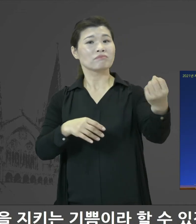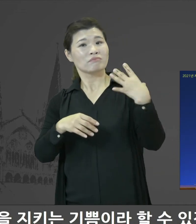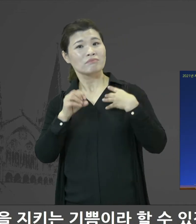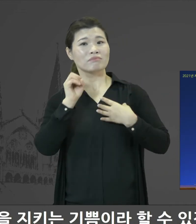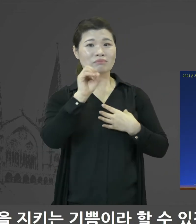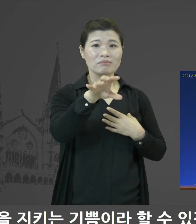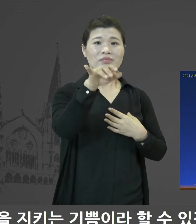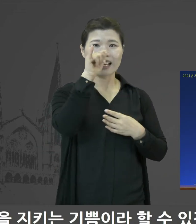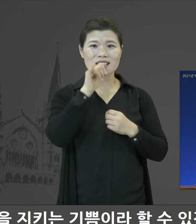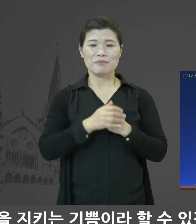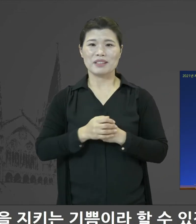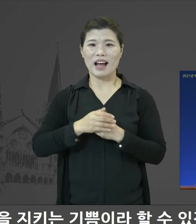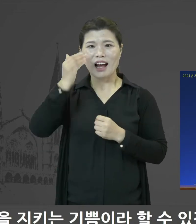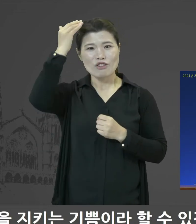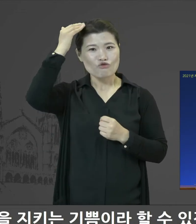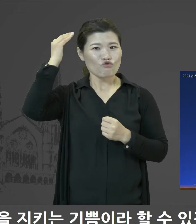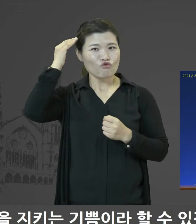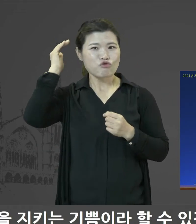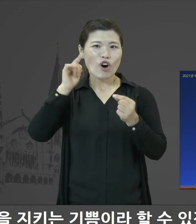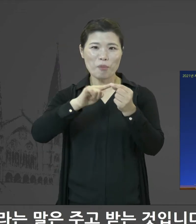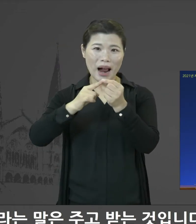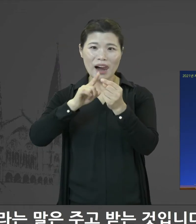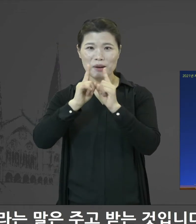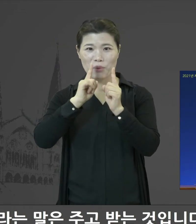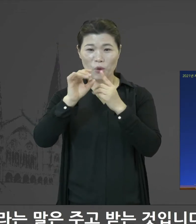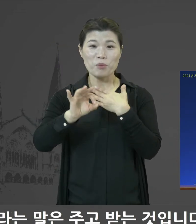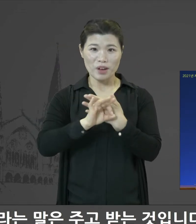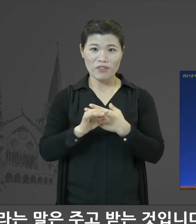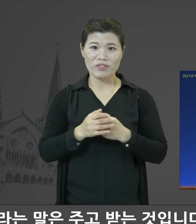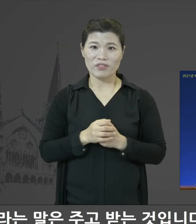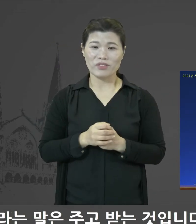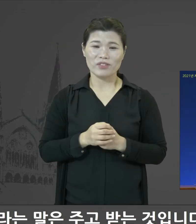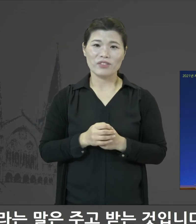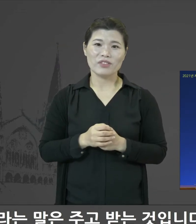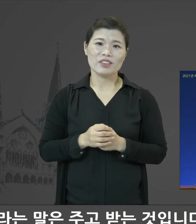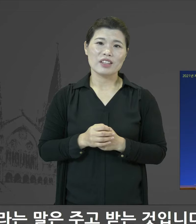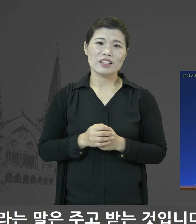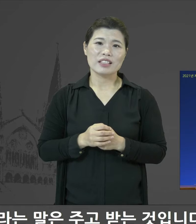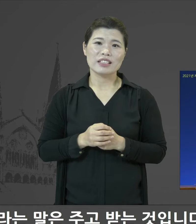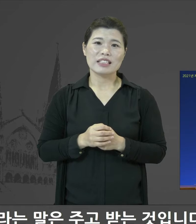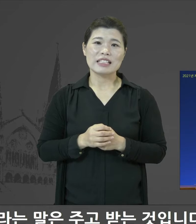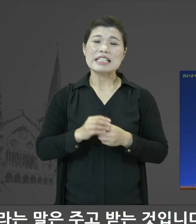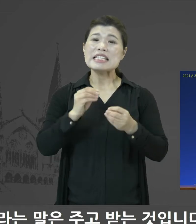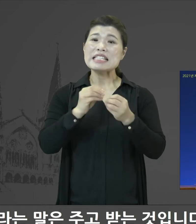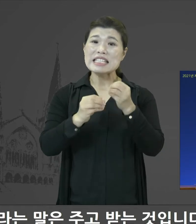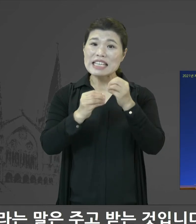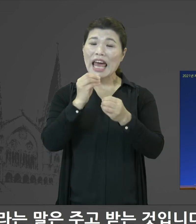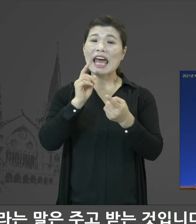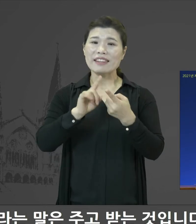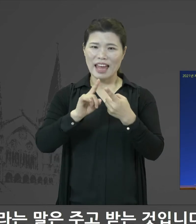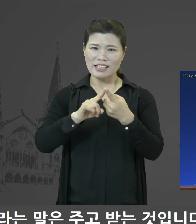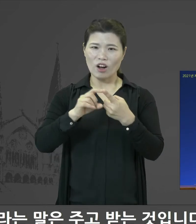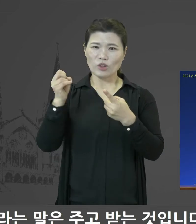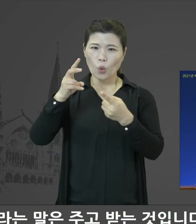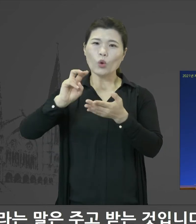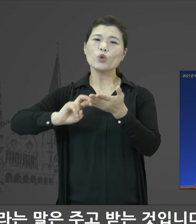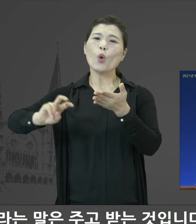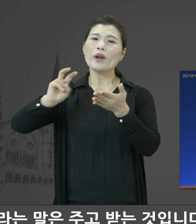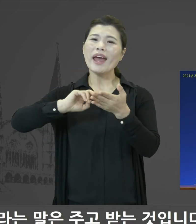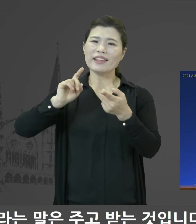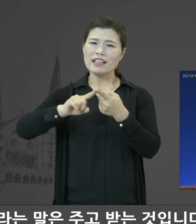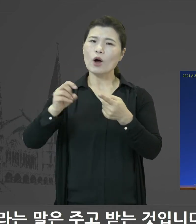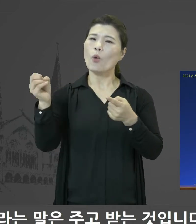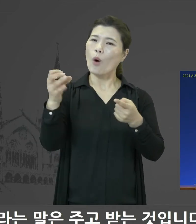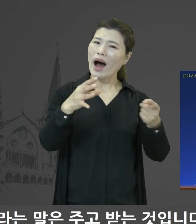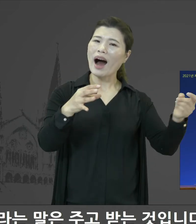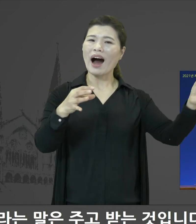국어사전적에서 화답하다는 말은 조금 수준 높은 시 같은 것을 주고받는 것, 노래를 주고받는 것, 이런 것이